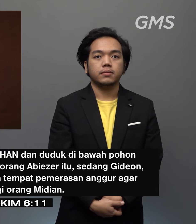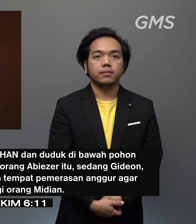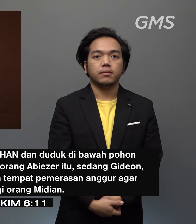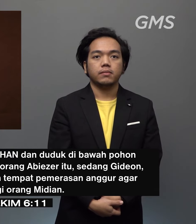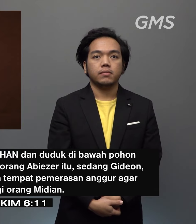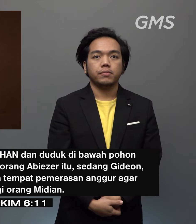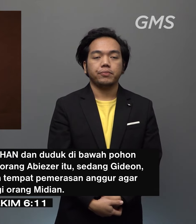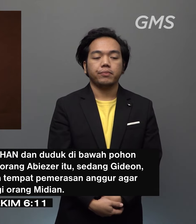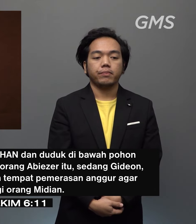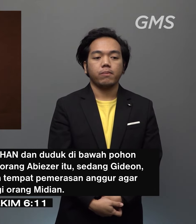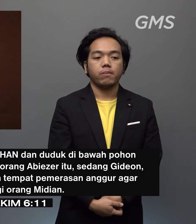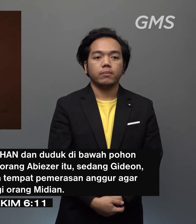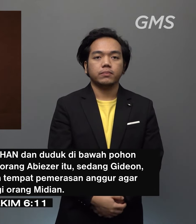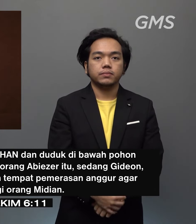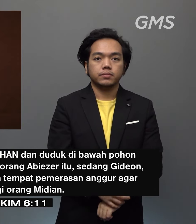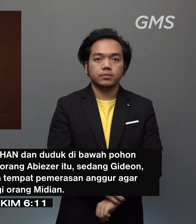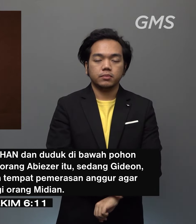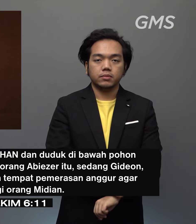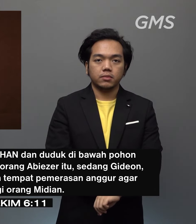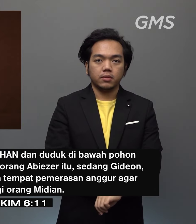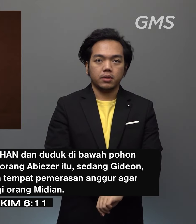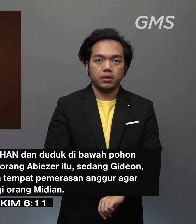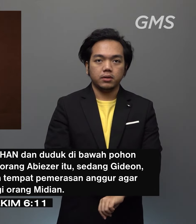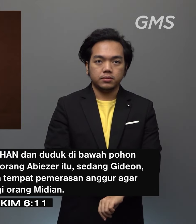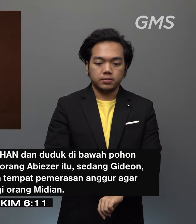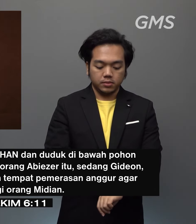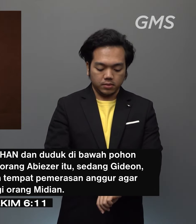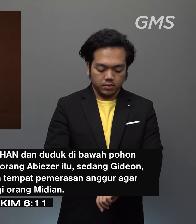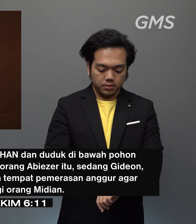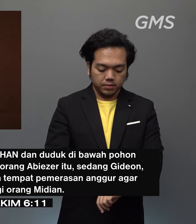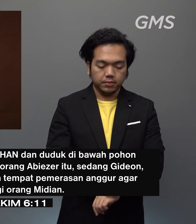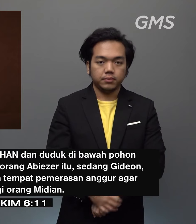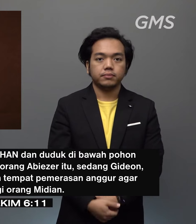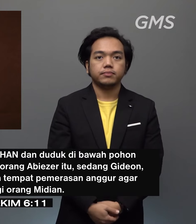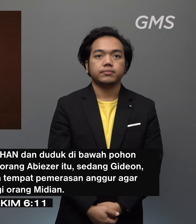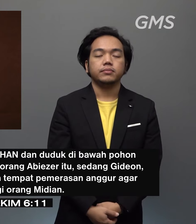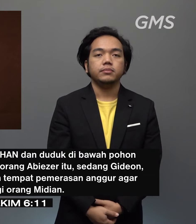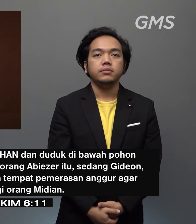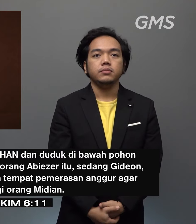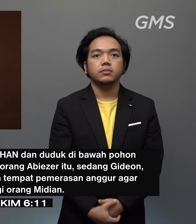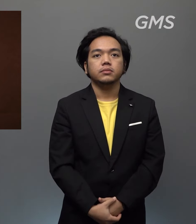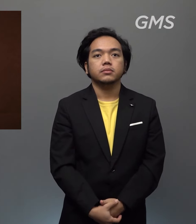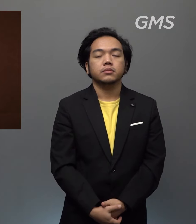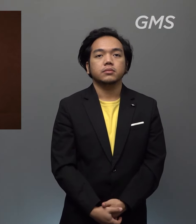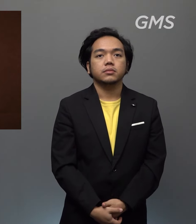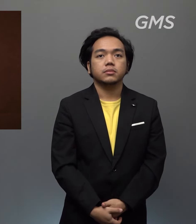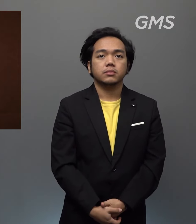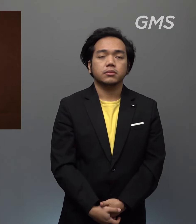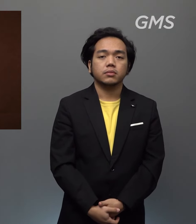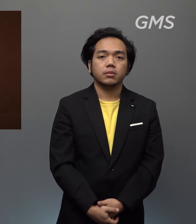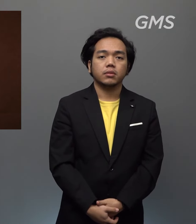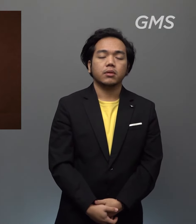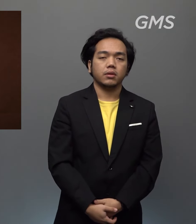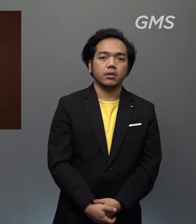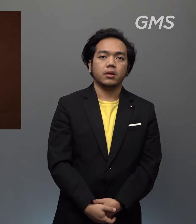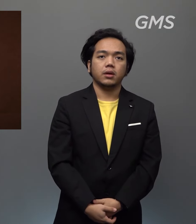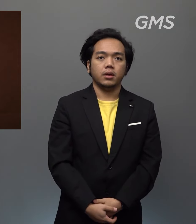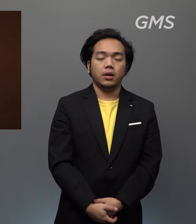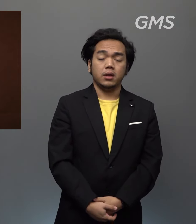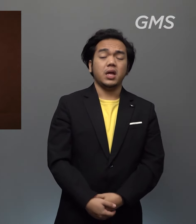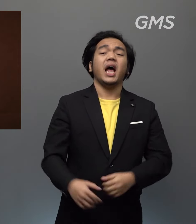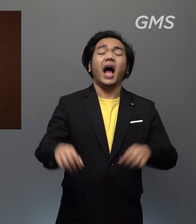anggur agar tersembunyi dari orang Midian. Bapak ibu saudara sekalian,